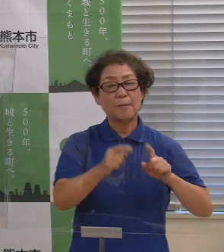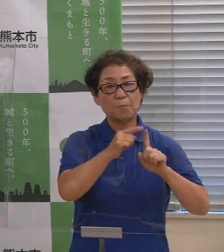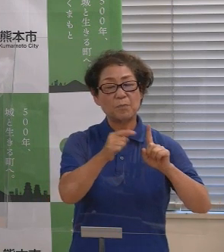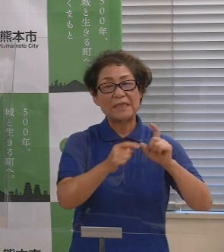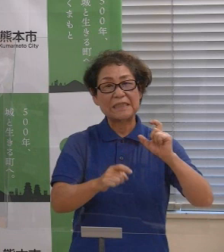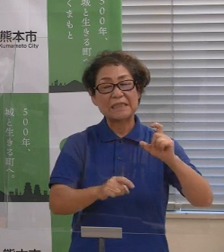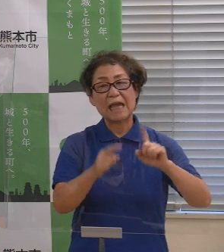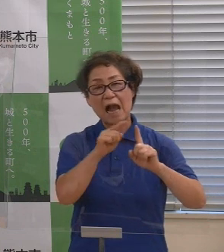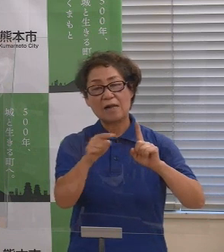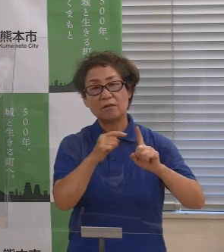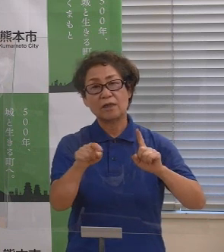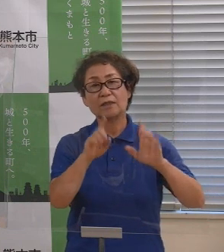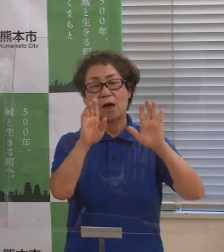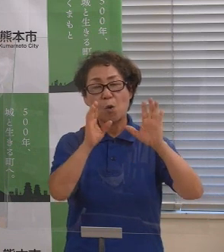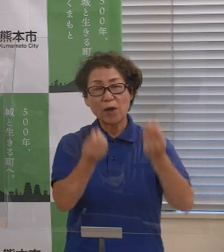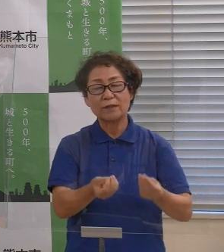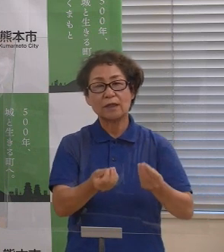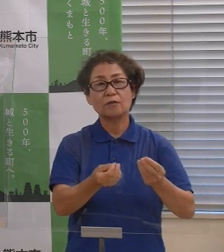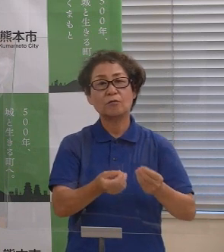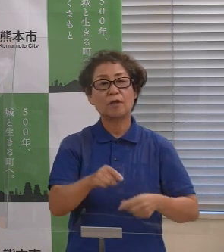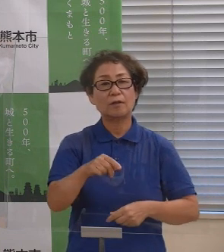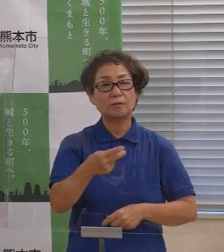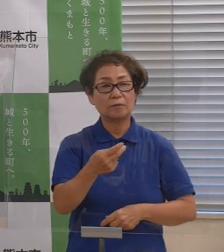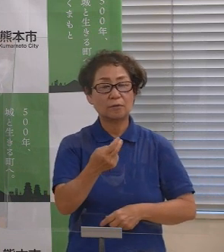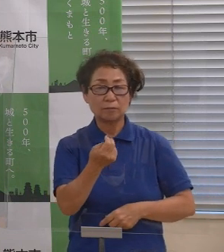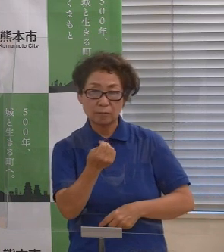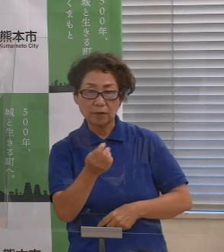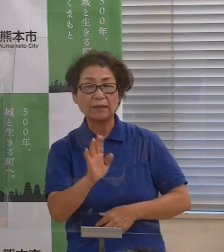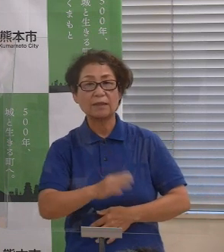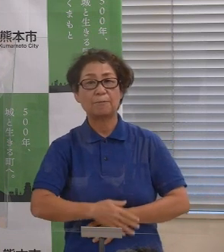49店舗ございます。